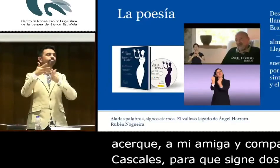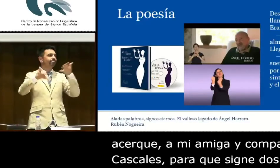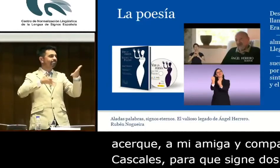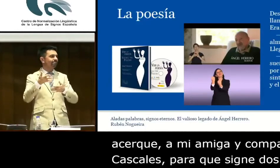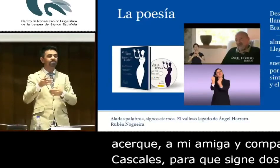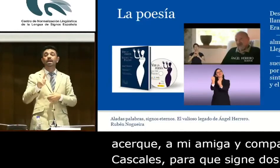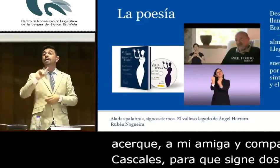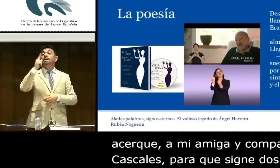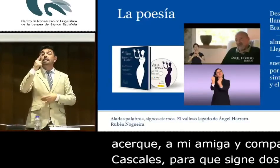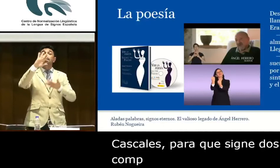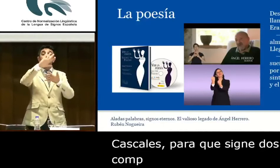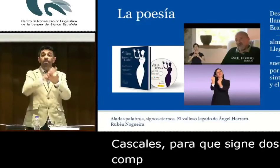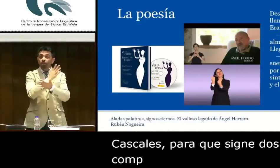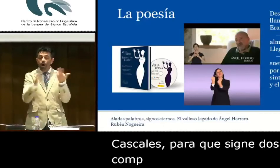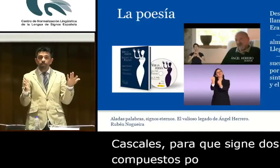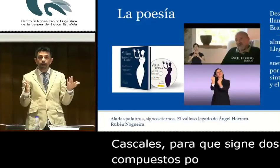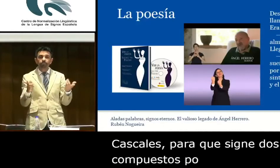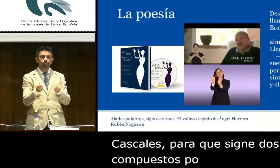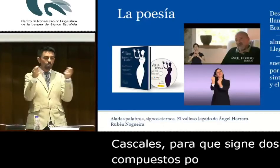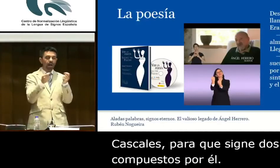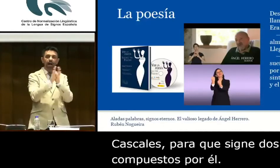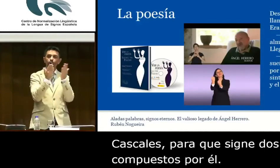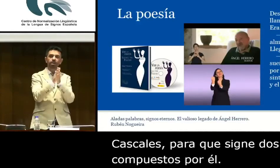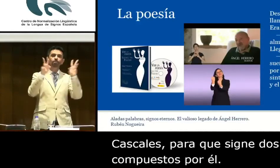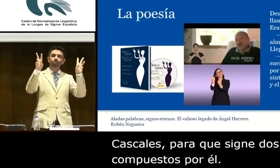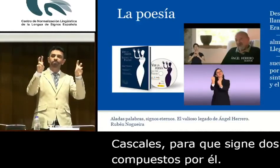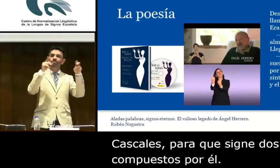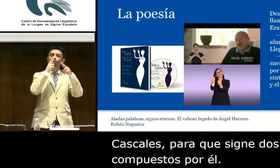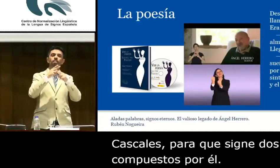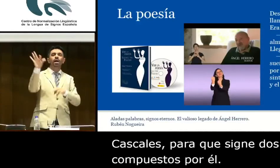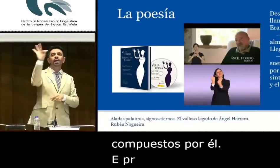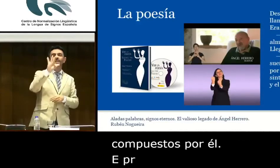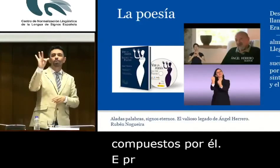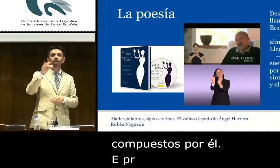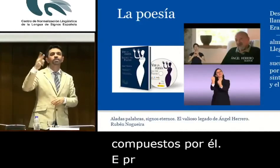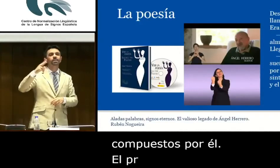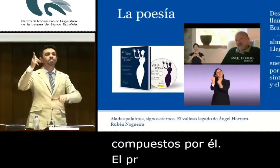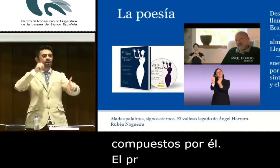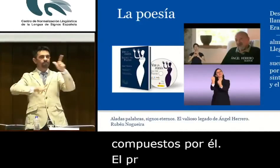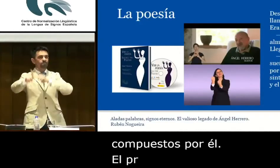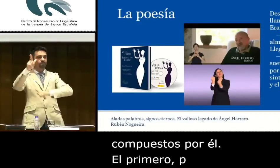El primero, publicado en su libro Teorías y viajes,